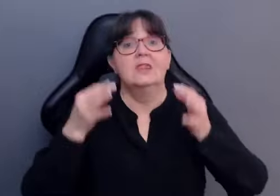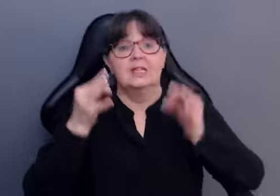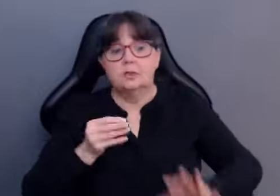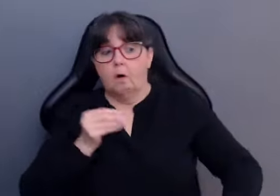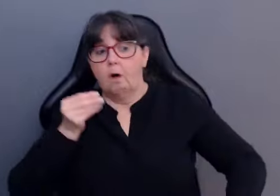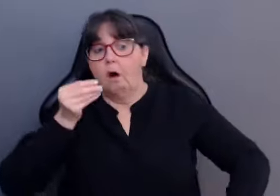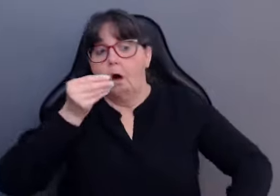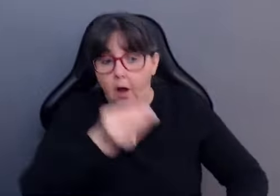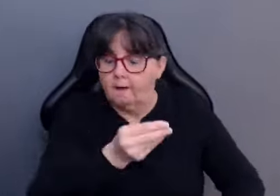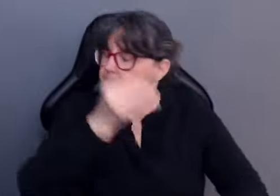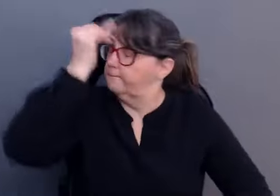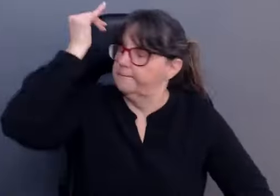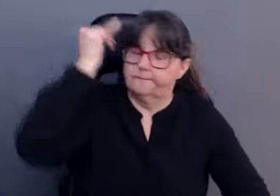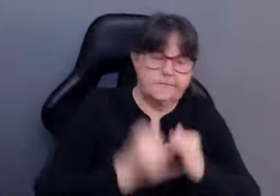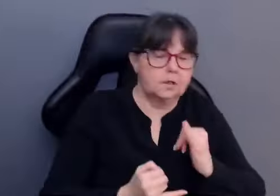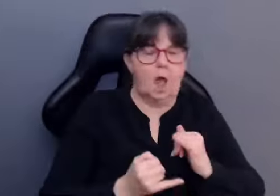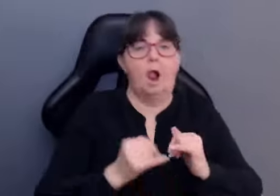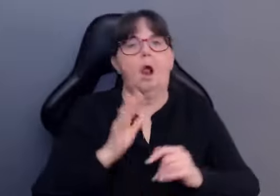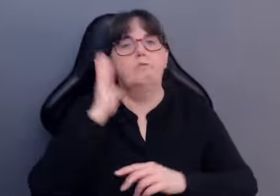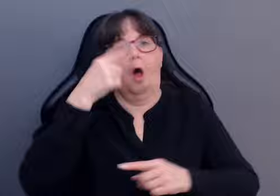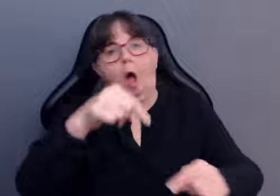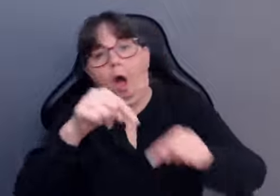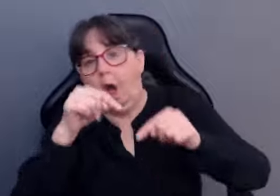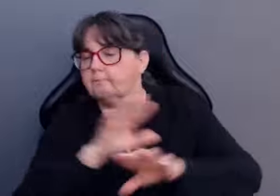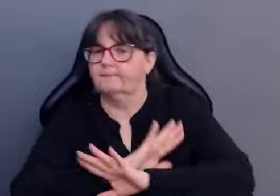sera finale et sans appel.